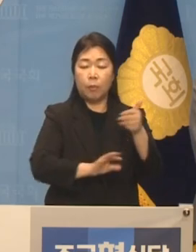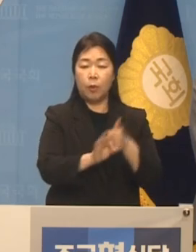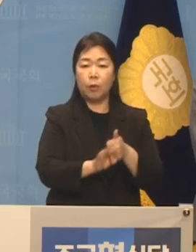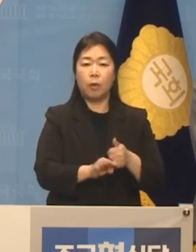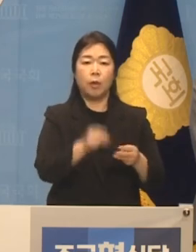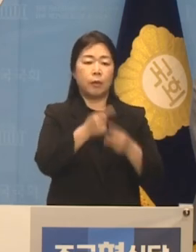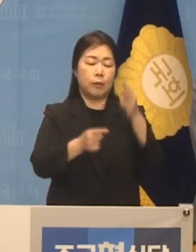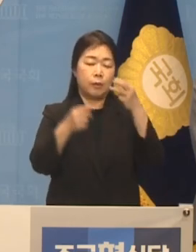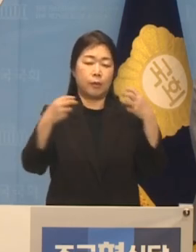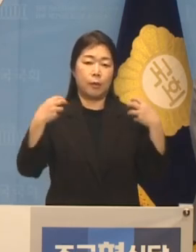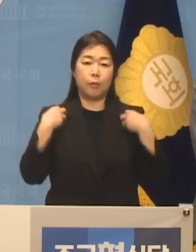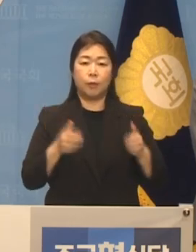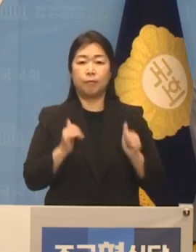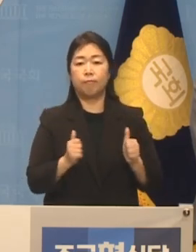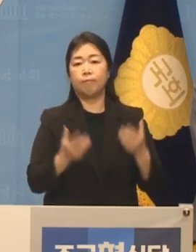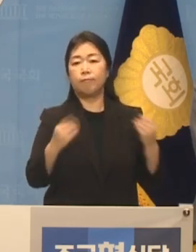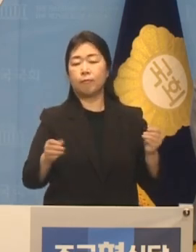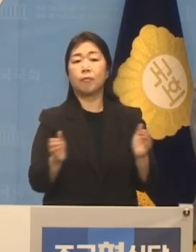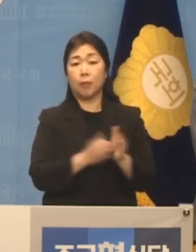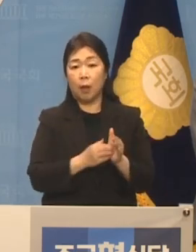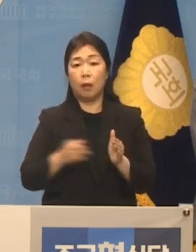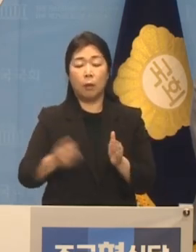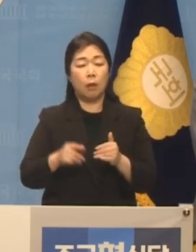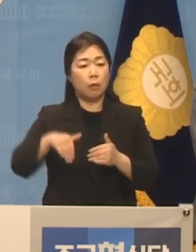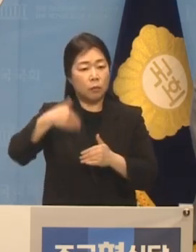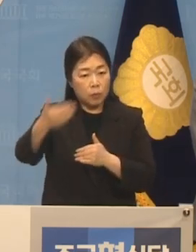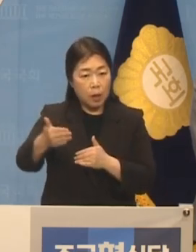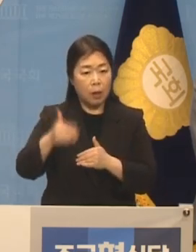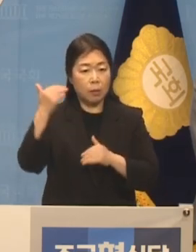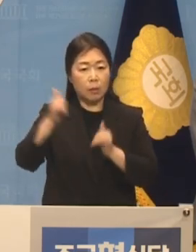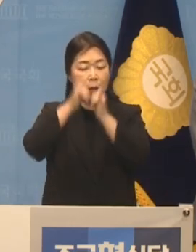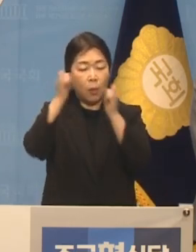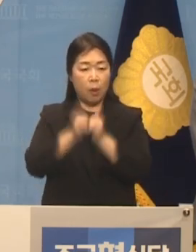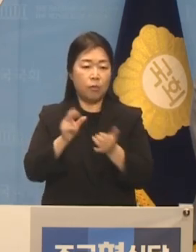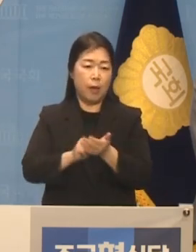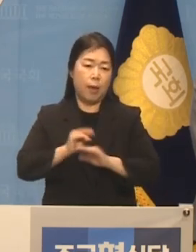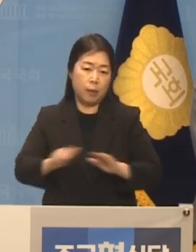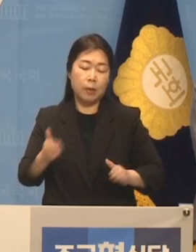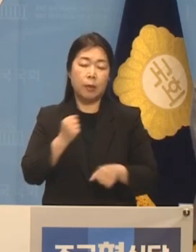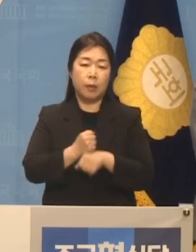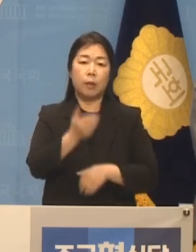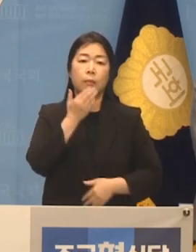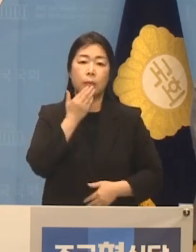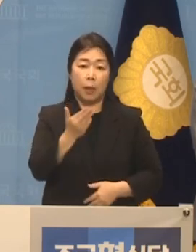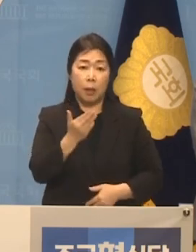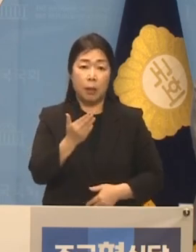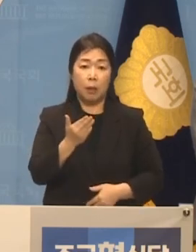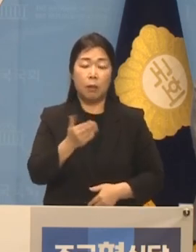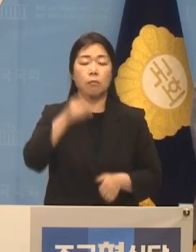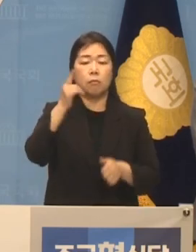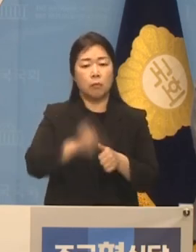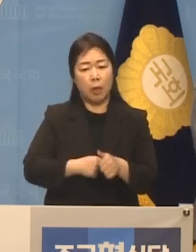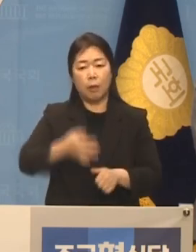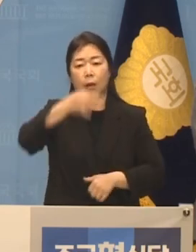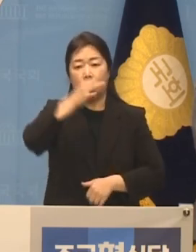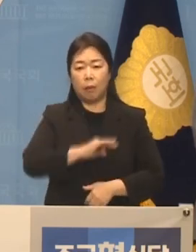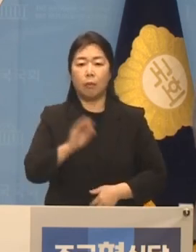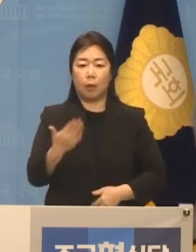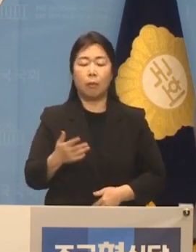정권 종식과 그 이후의 사회 대개혁의 길을 여는데 큰 수임이 있게 될 것을 또한 믿음하지